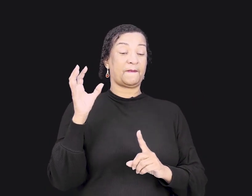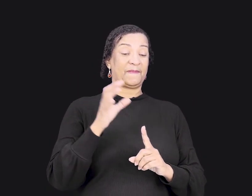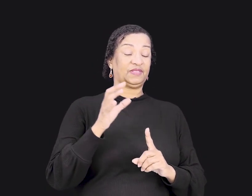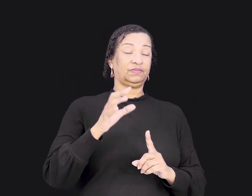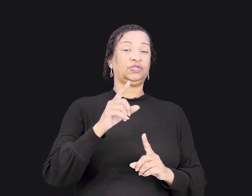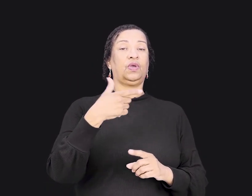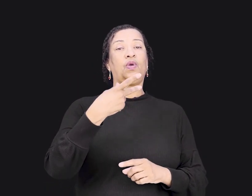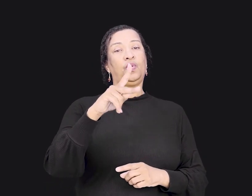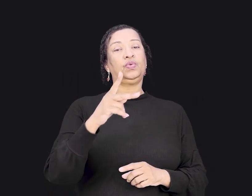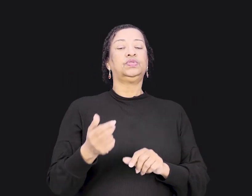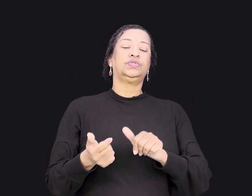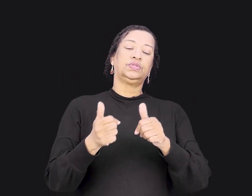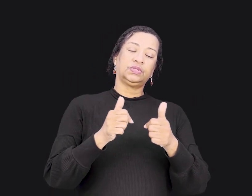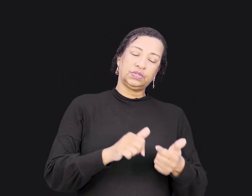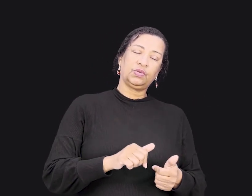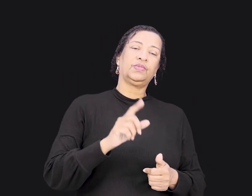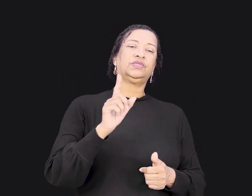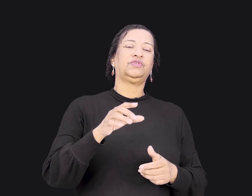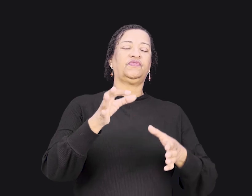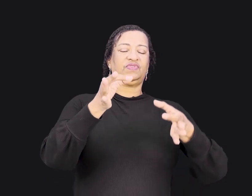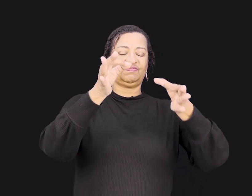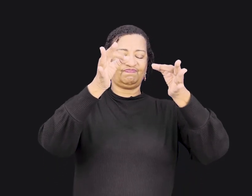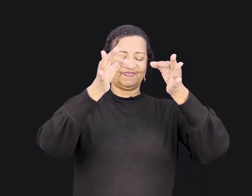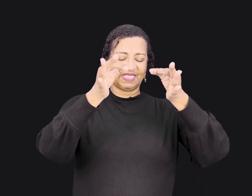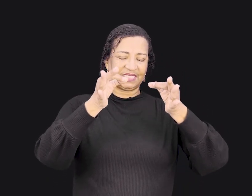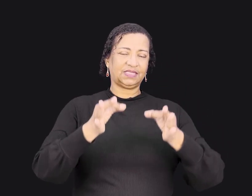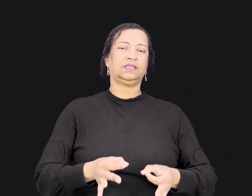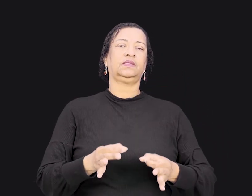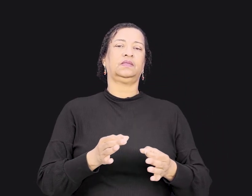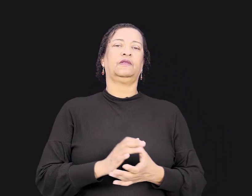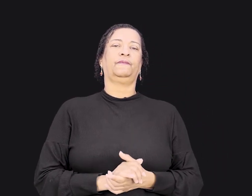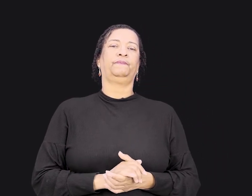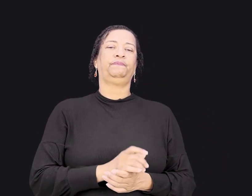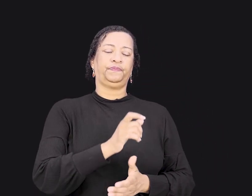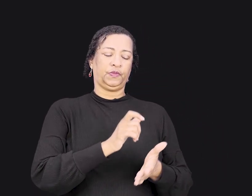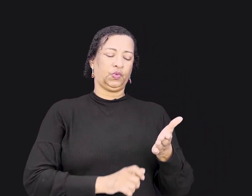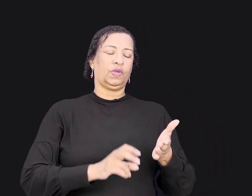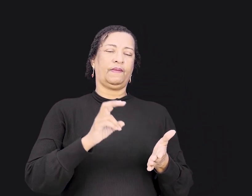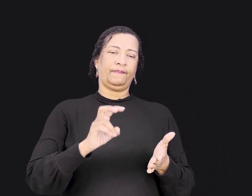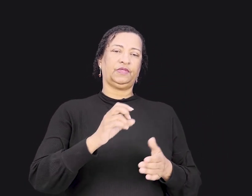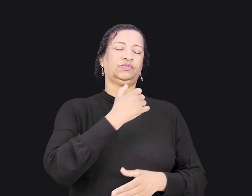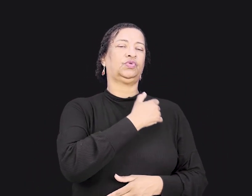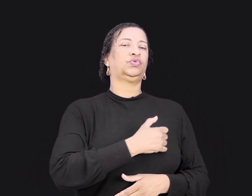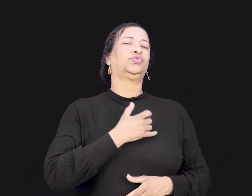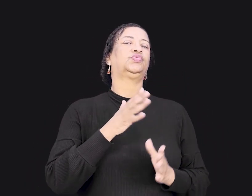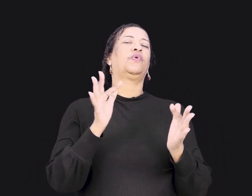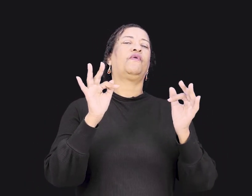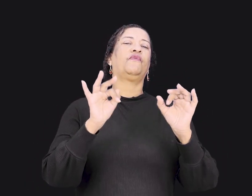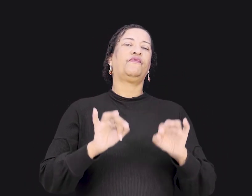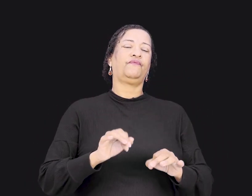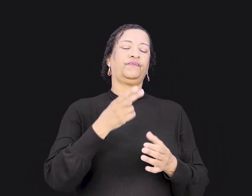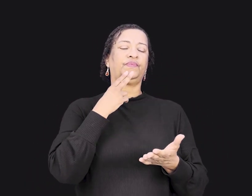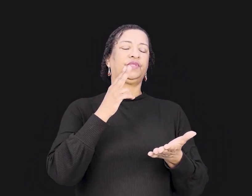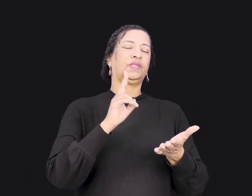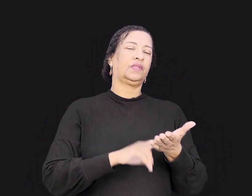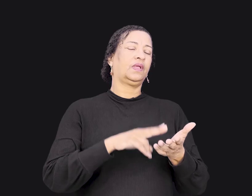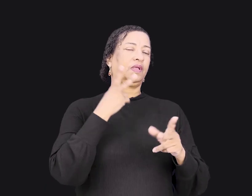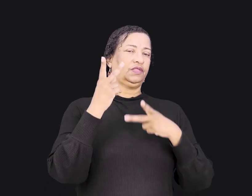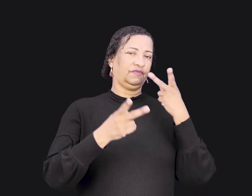seu batismo será mais um ponto da bússola da certeza. No capítulo 5, João finaliza esta epístola dizendo: "Escrevi